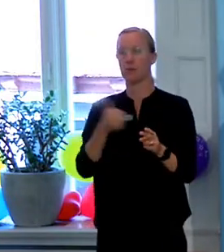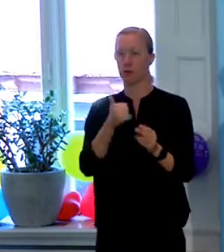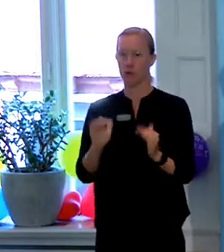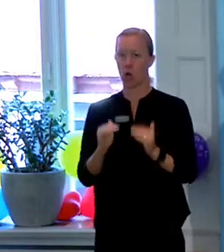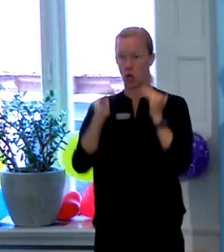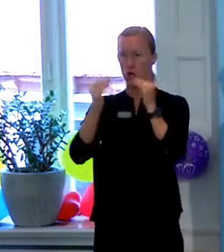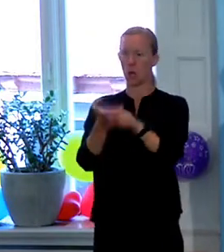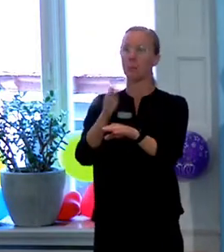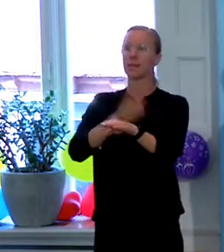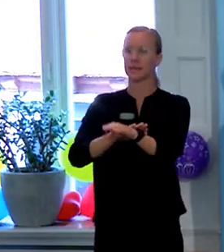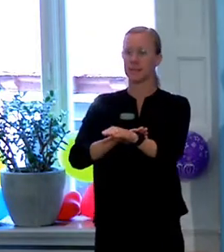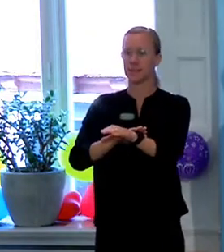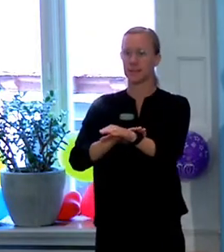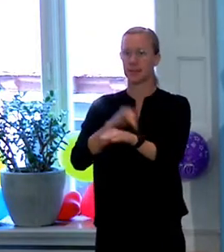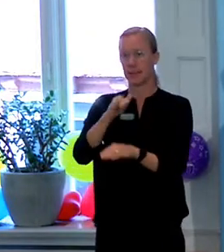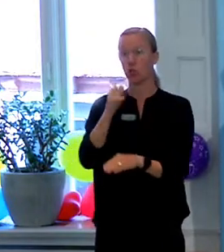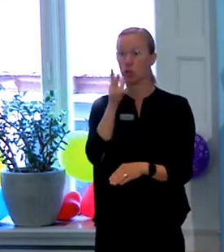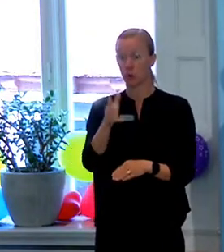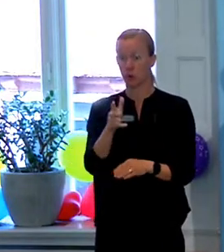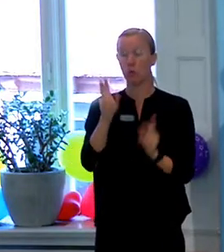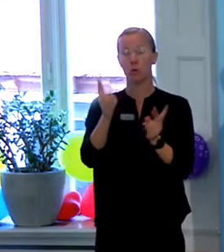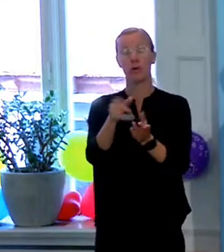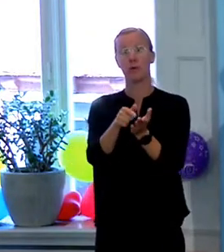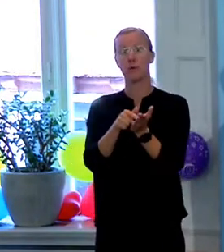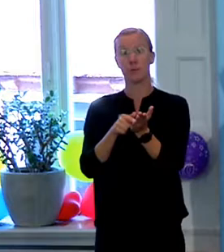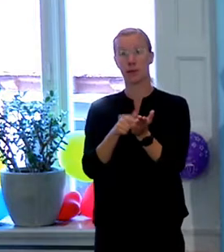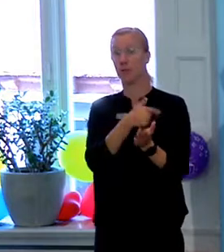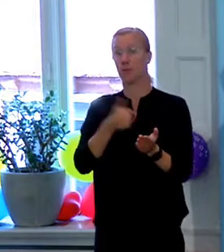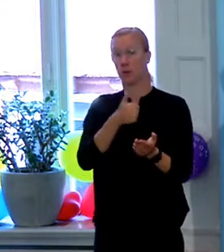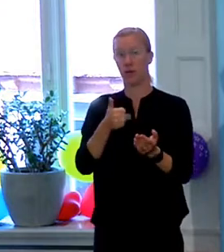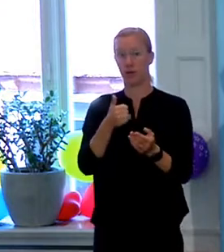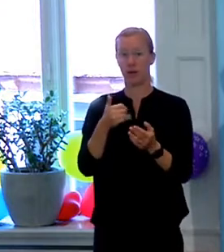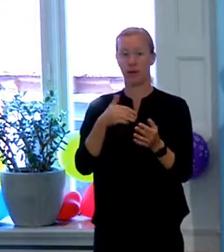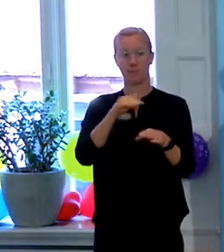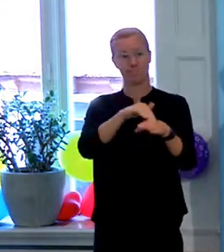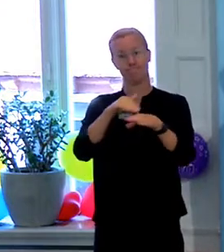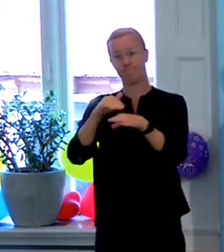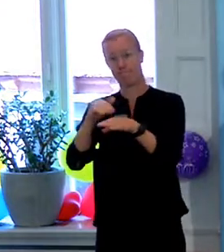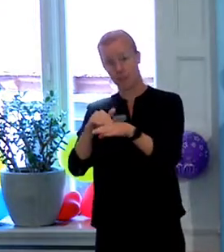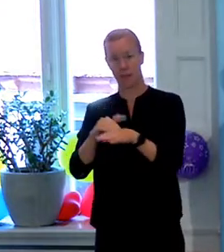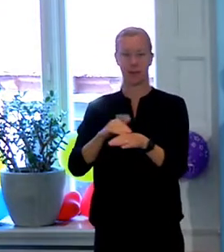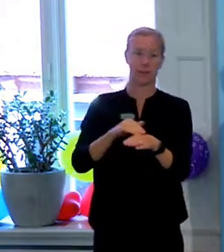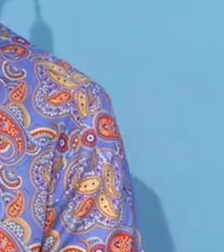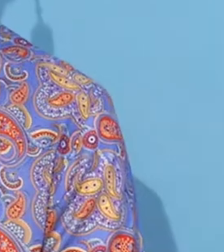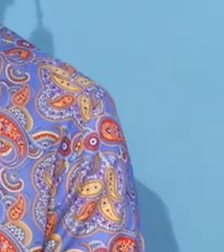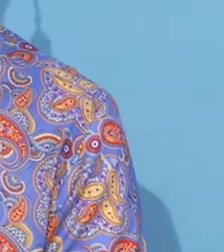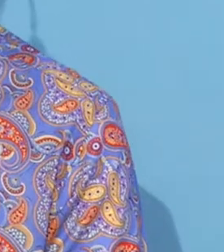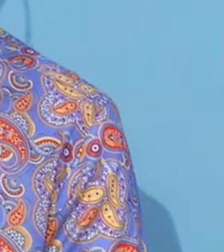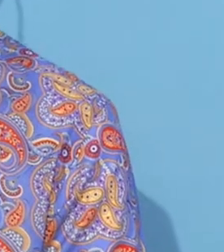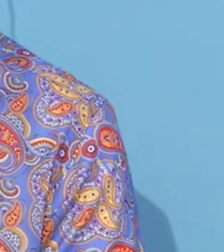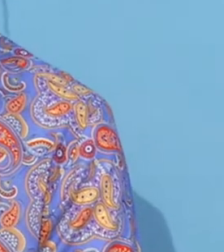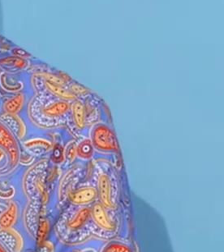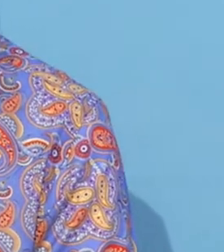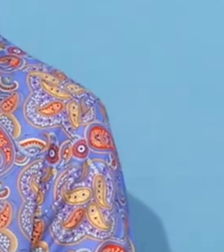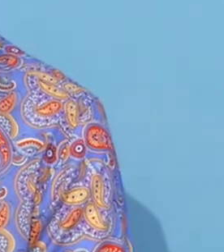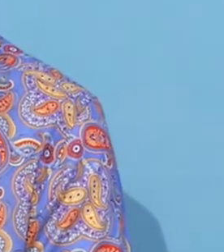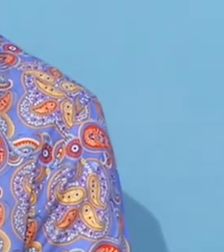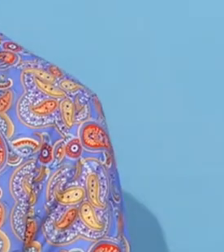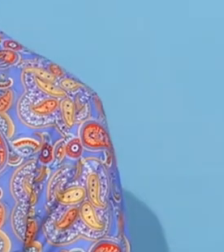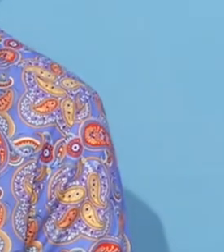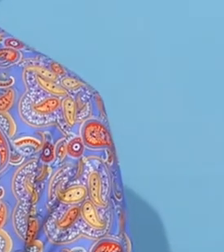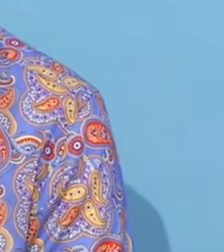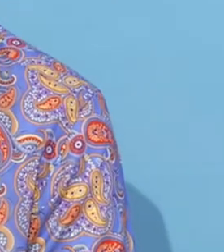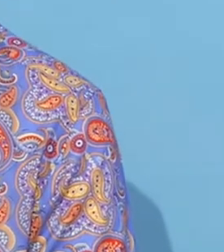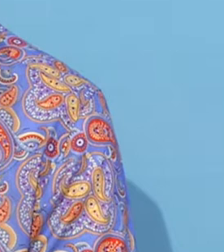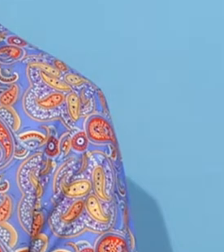höja kompetensen. Och framförallt så behöver vi medvetandegöra ungdomarna att det finns hjälp att få. Ja. Och där tror jag att ju